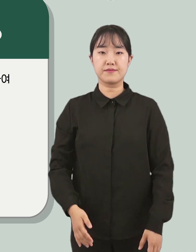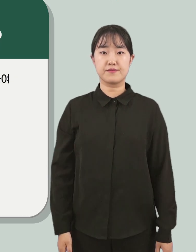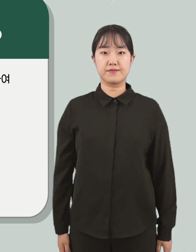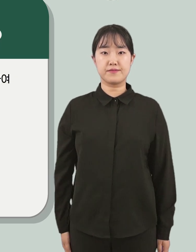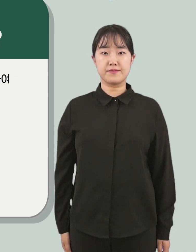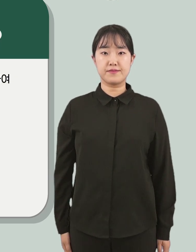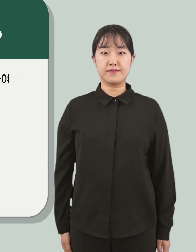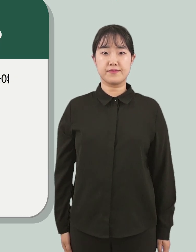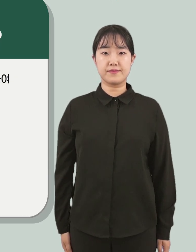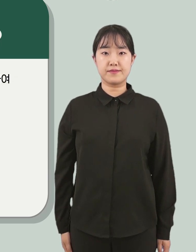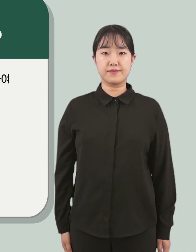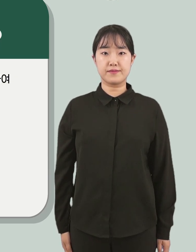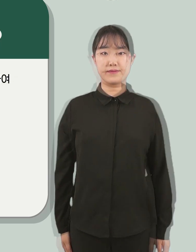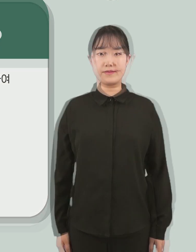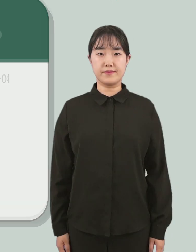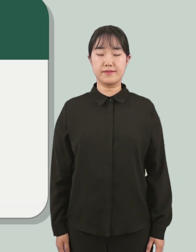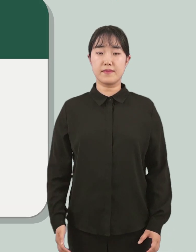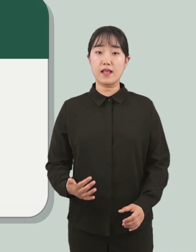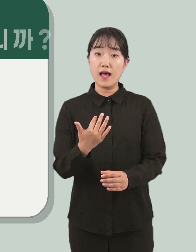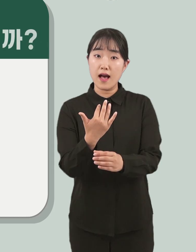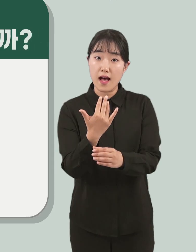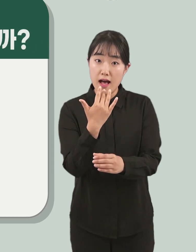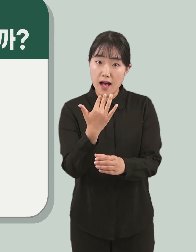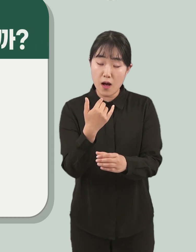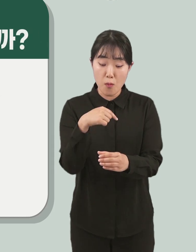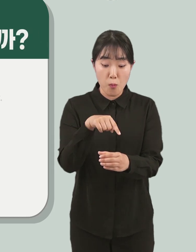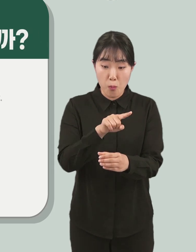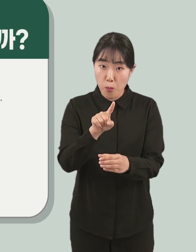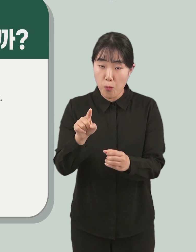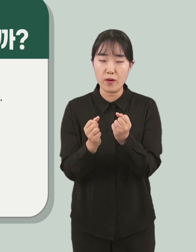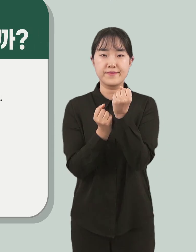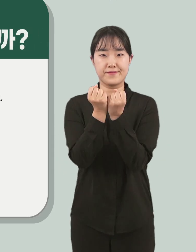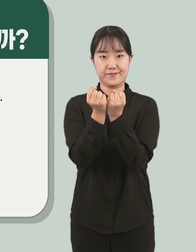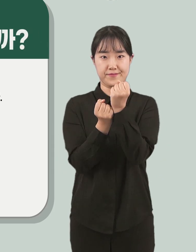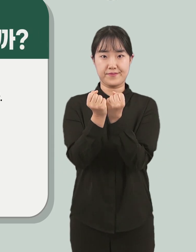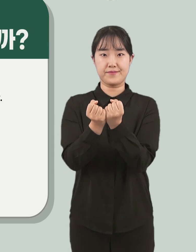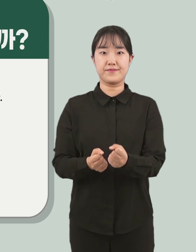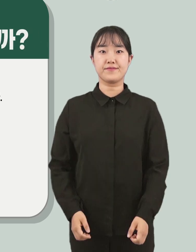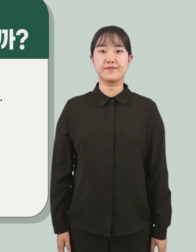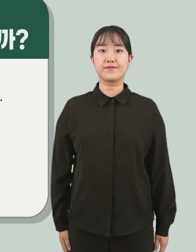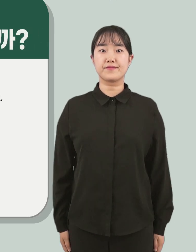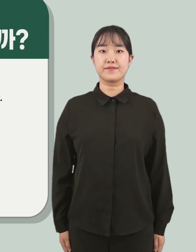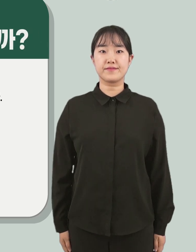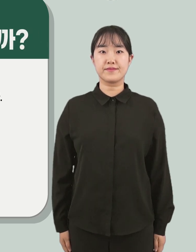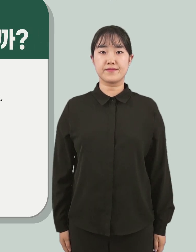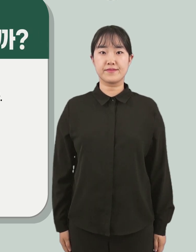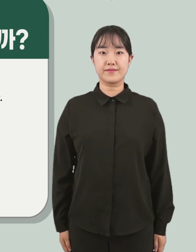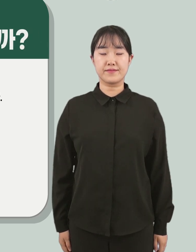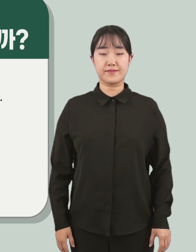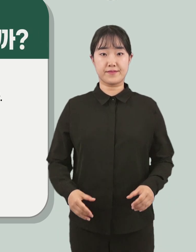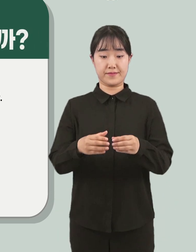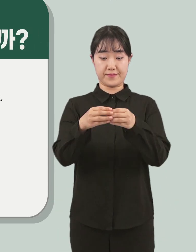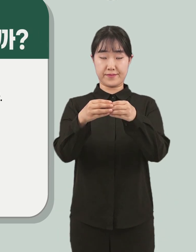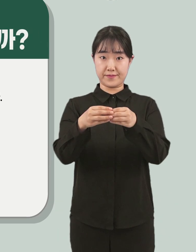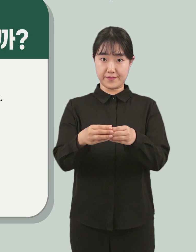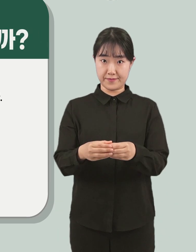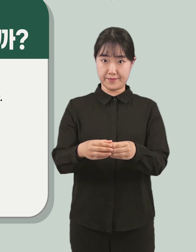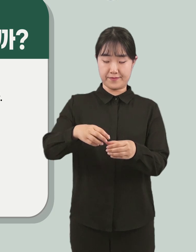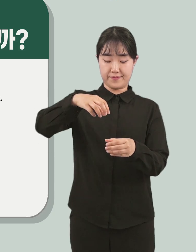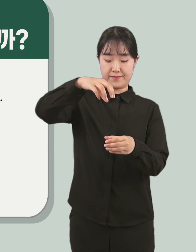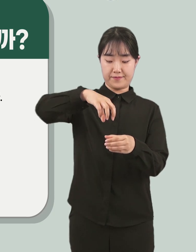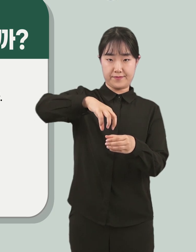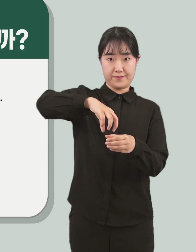호흡기로 흡입하기 위해 사용합니다. 이 의료기기는 어떻게 구성되어 있습니까? 이